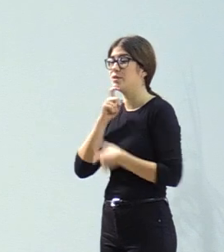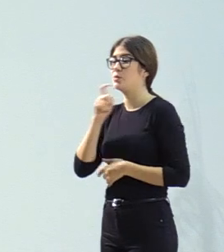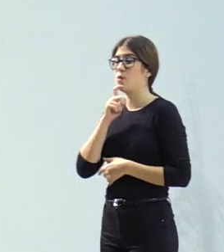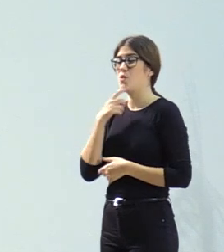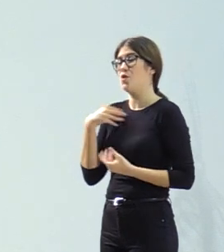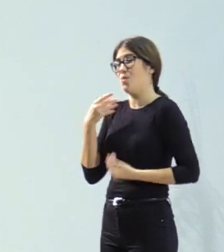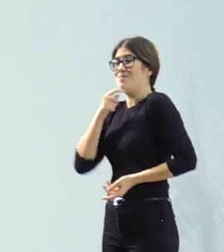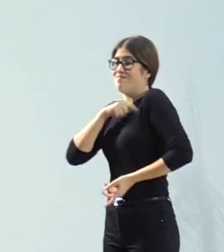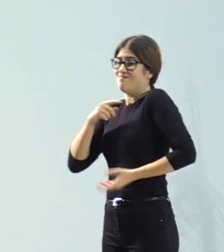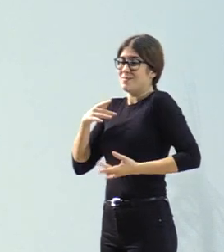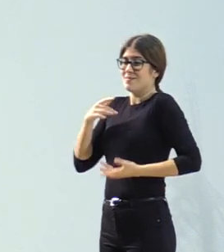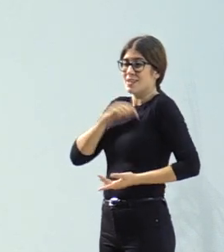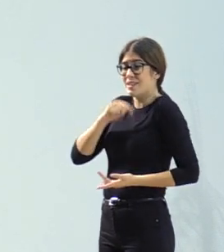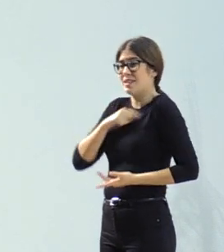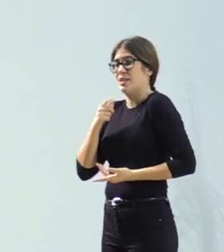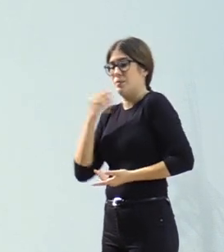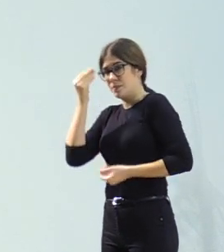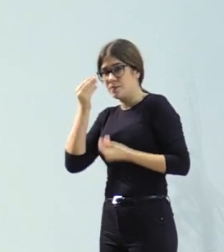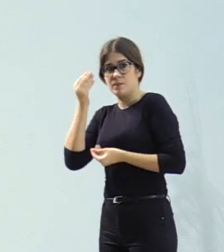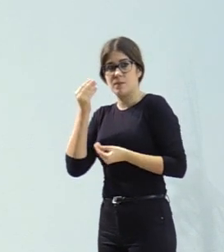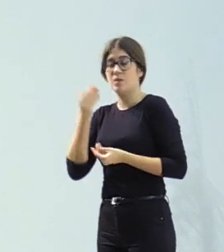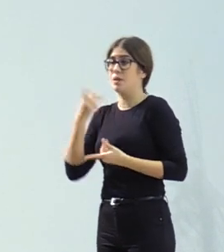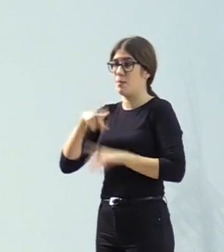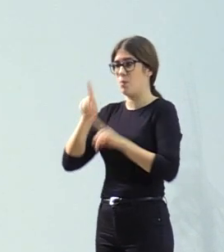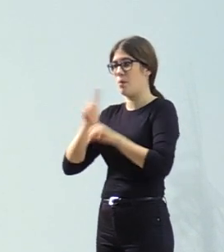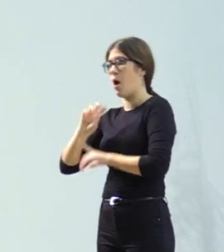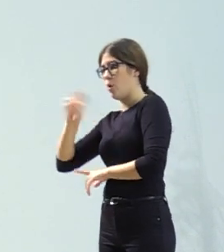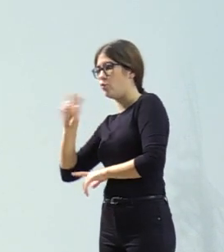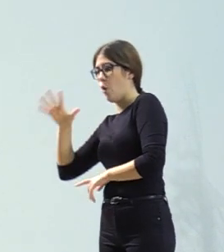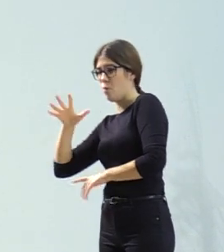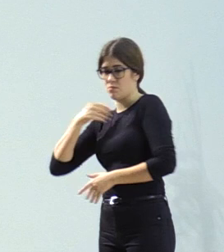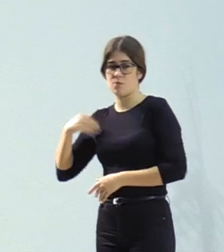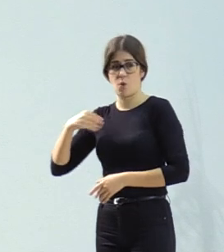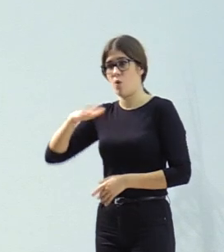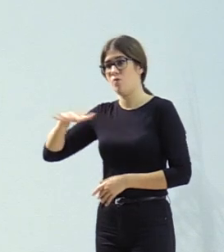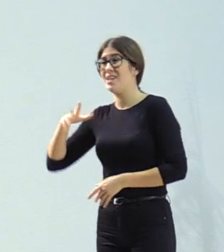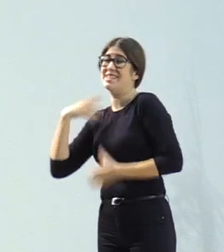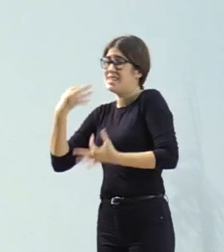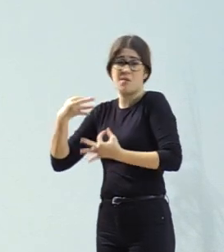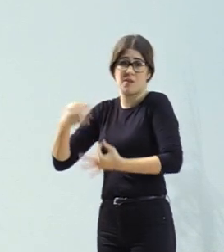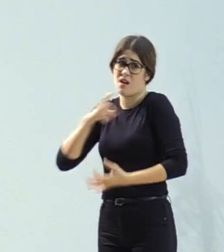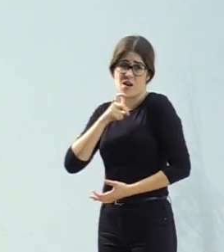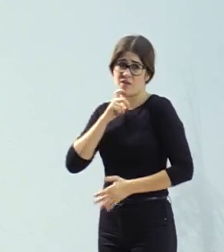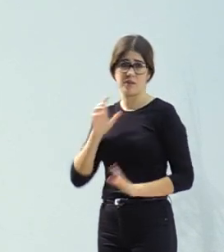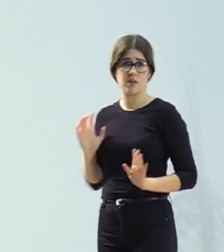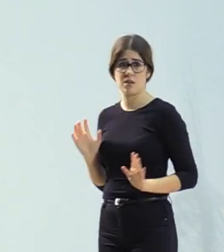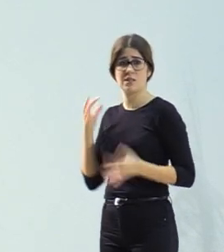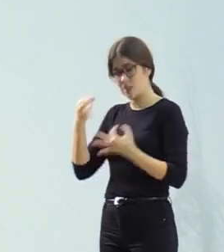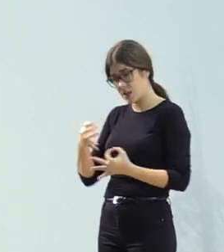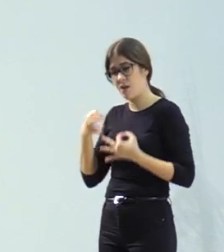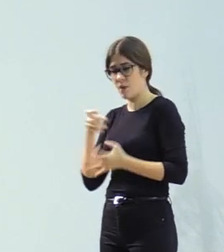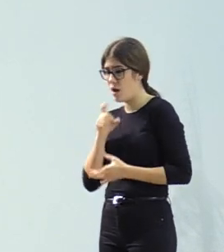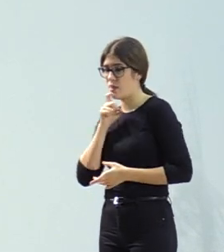por las conversaciones que he tenido con otras generaciones, aquí también vosotros diréis, que siempre ha costado. Sí que han habido igual momentos